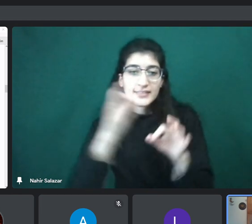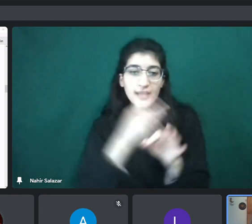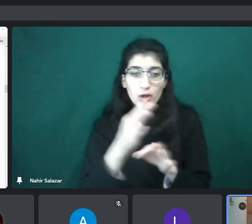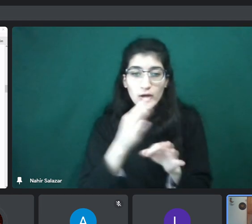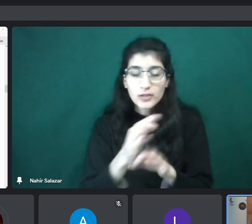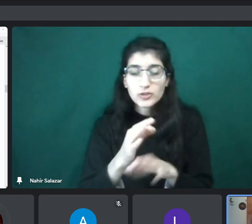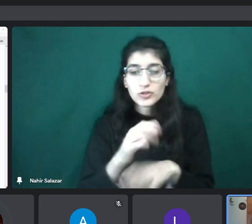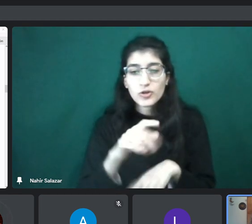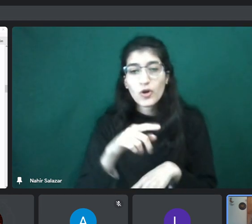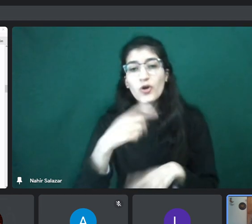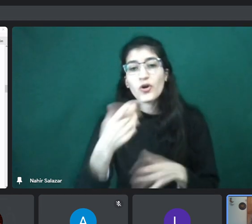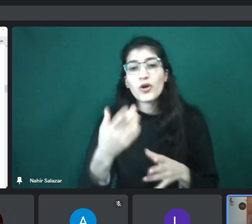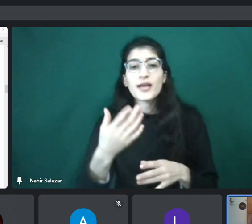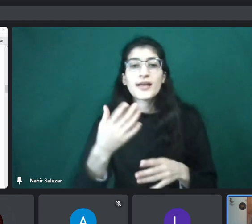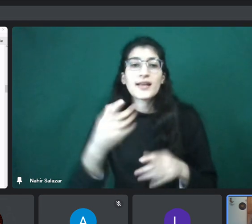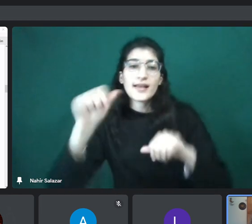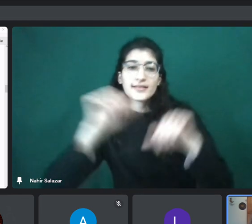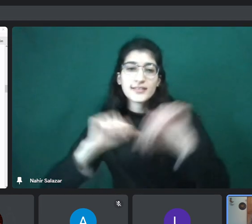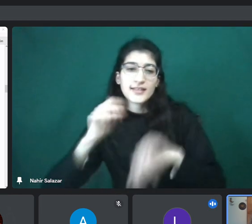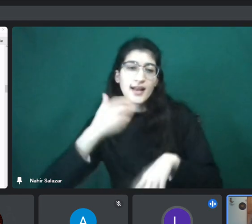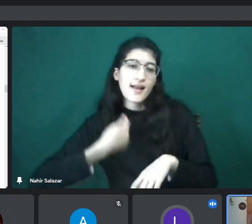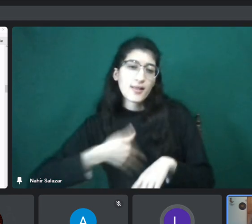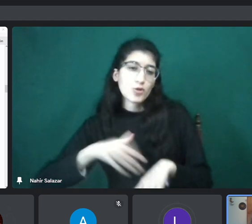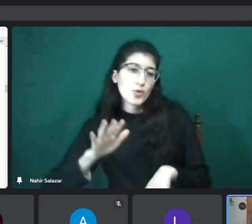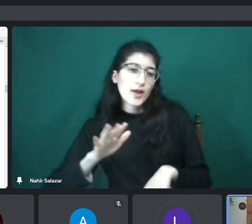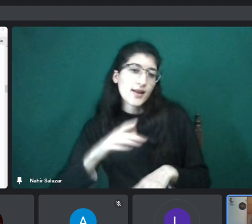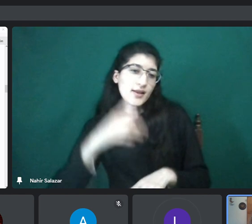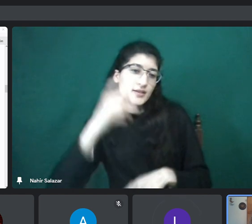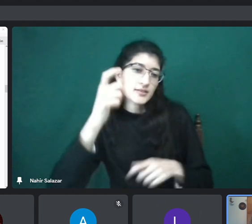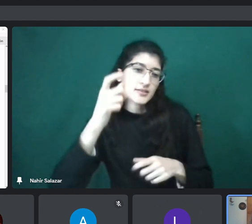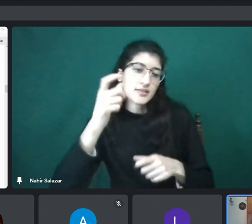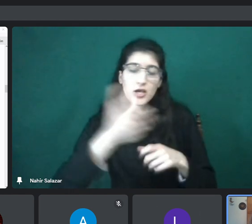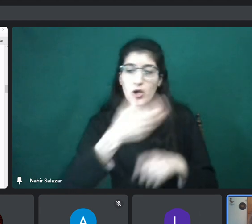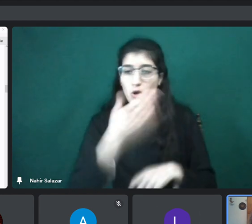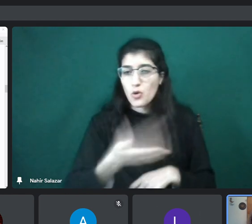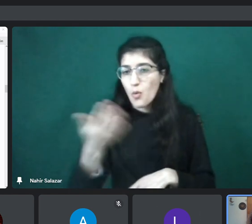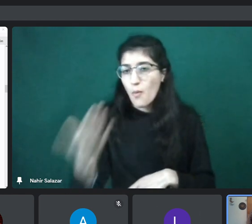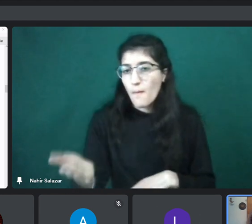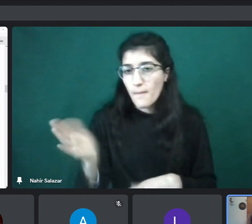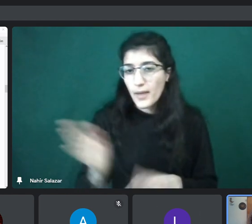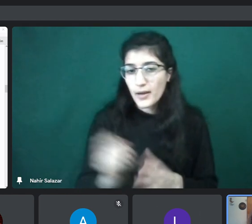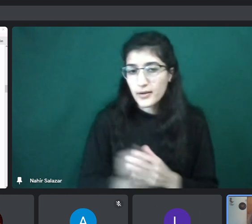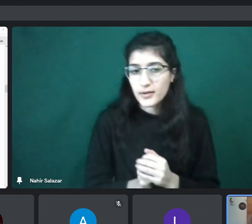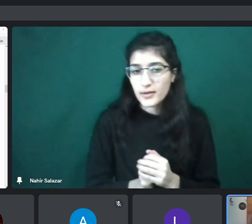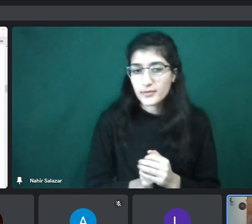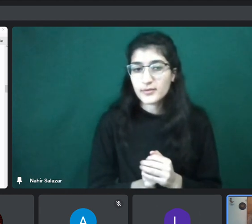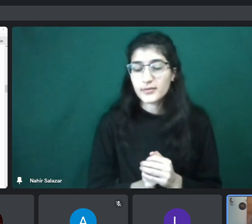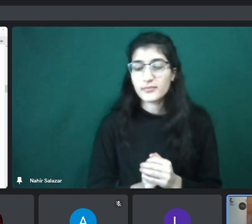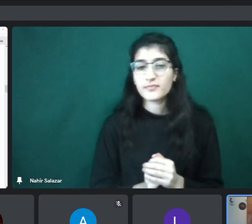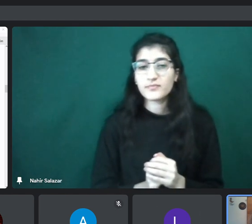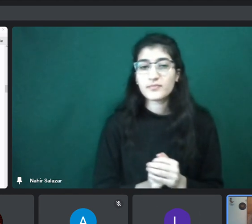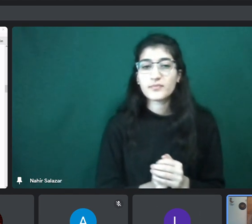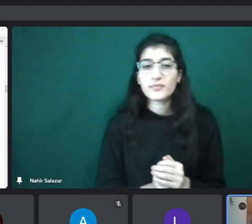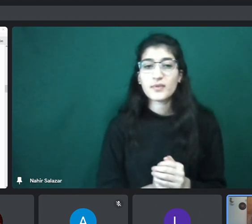Esa es otra. Ah, ¿Sí? No es las ciencias de la educación, es en las áreas de